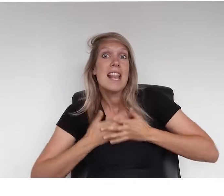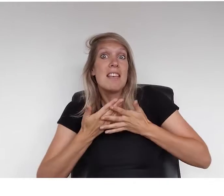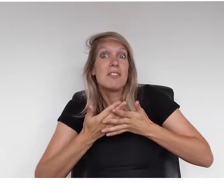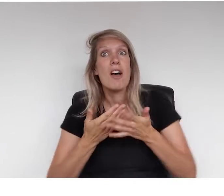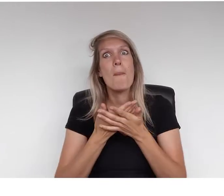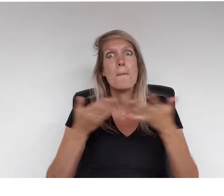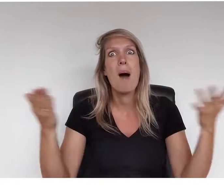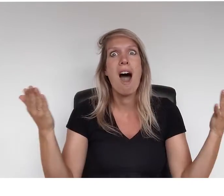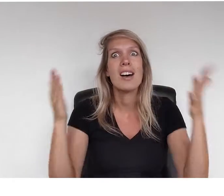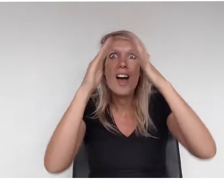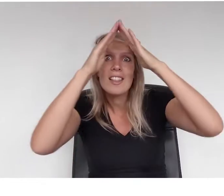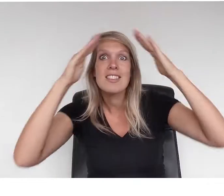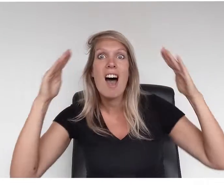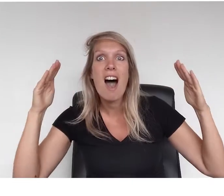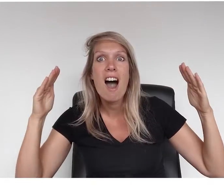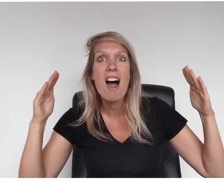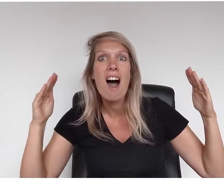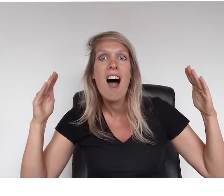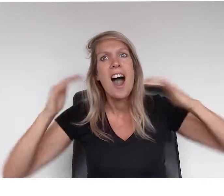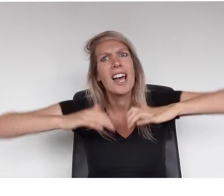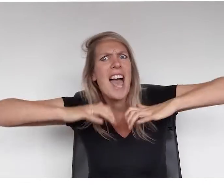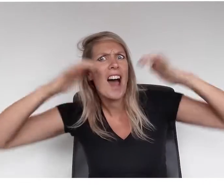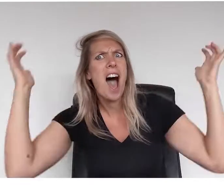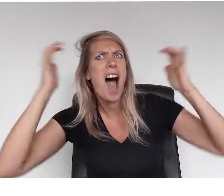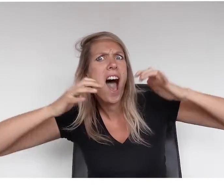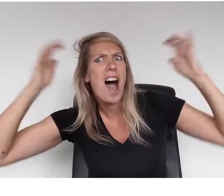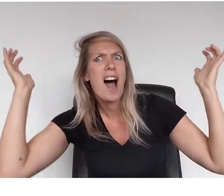grote liefde mag het dak